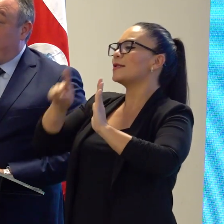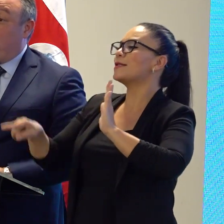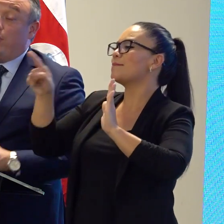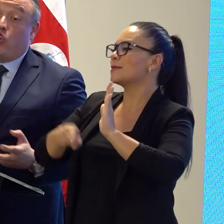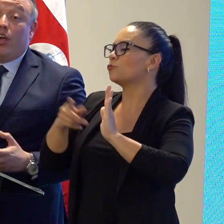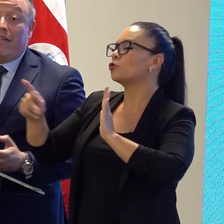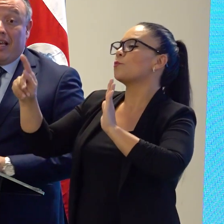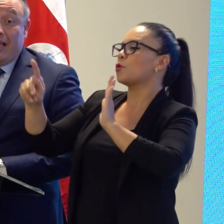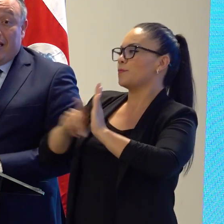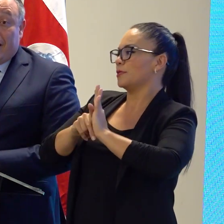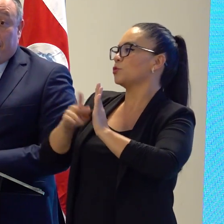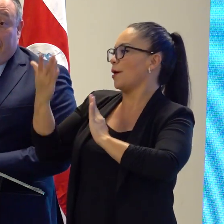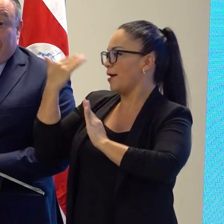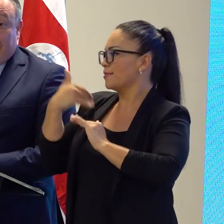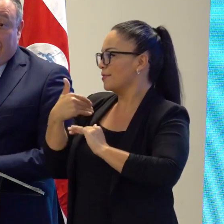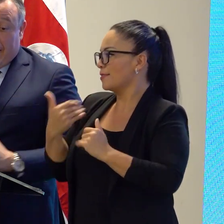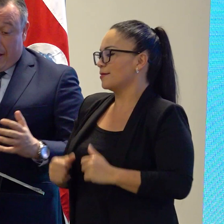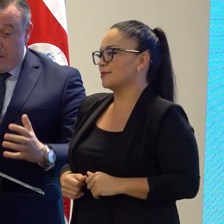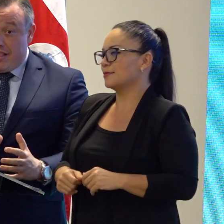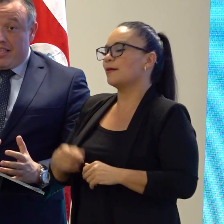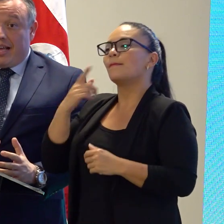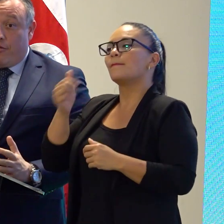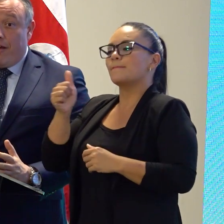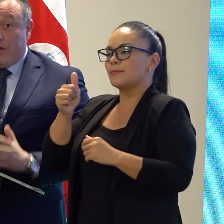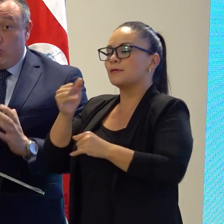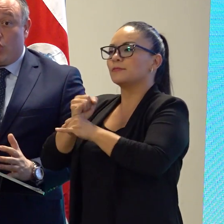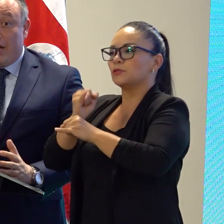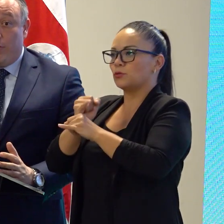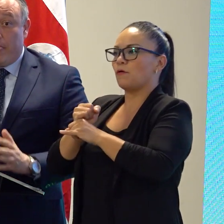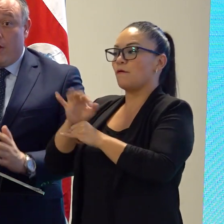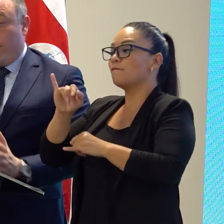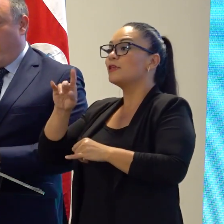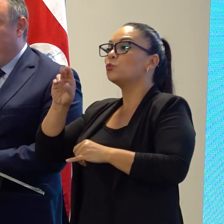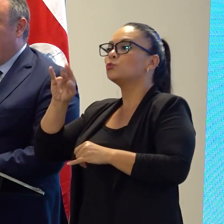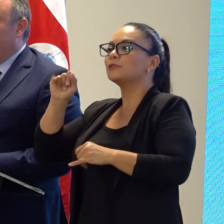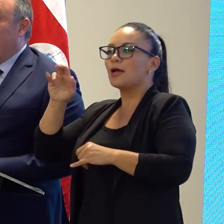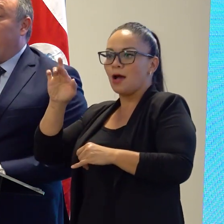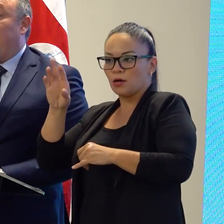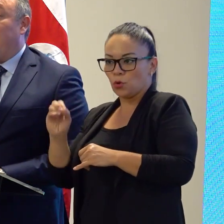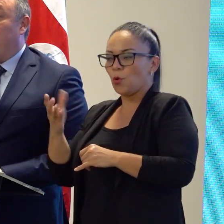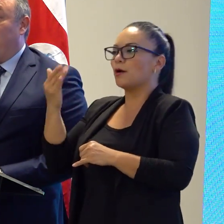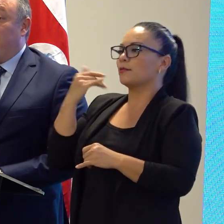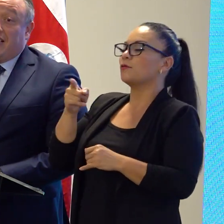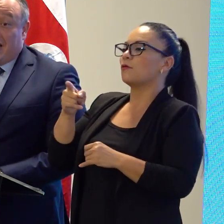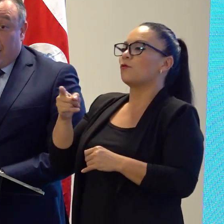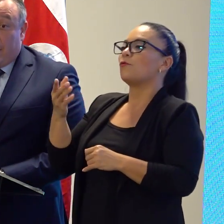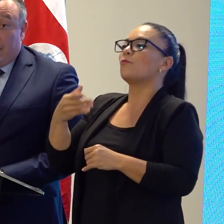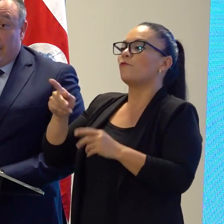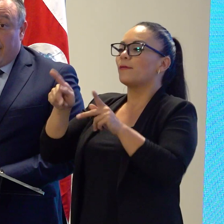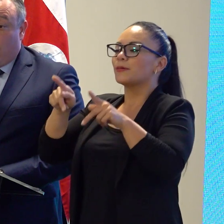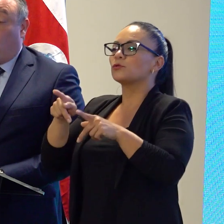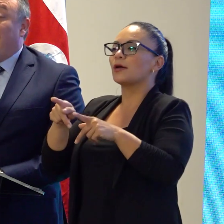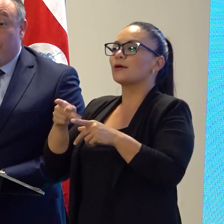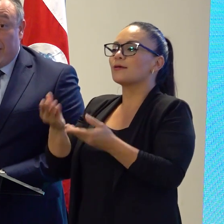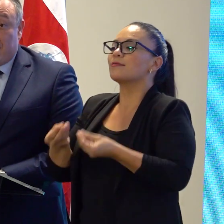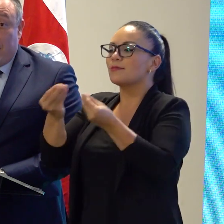la prohibición que había para que la misma entidad que fuera fiduciario fuera el financiado